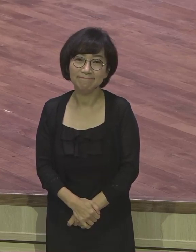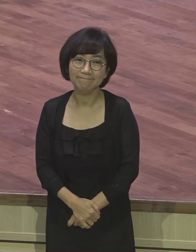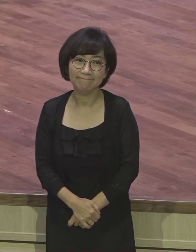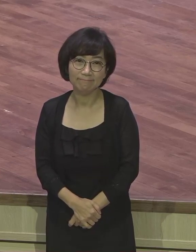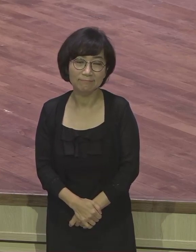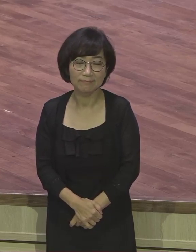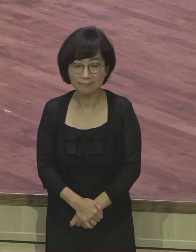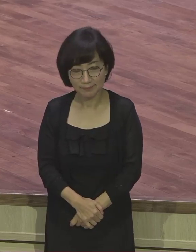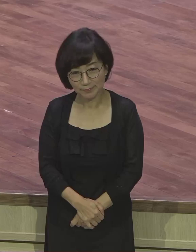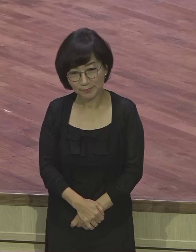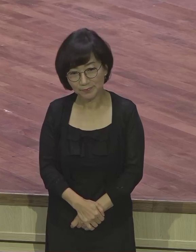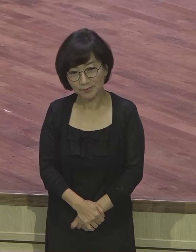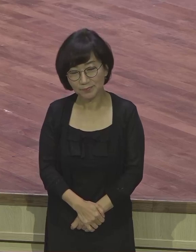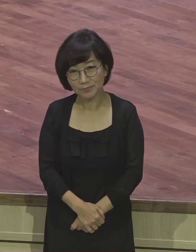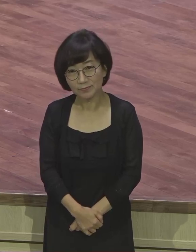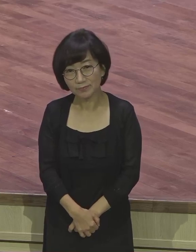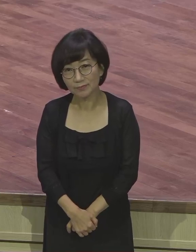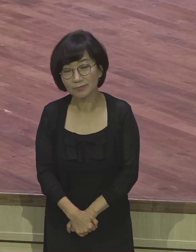여러분